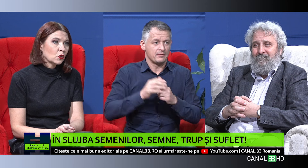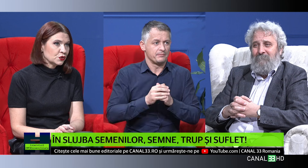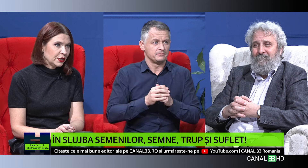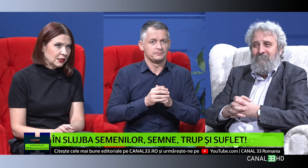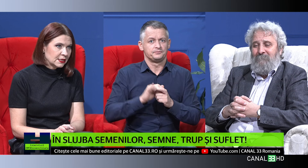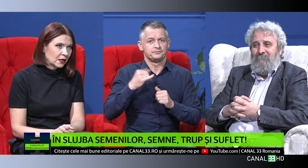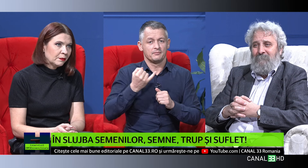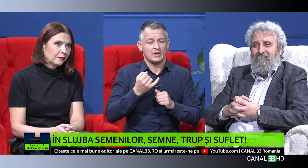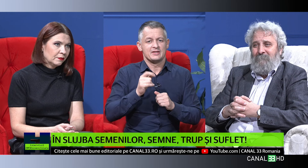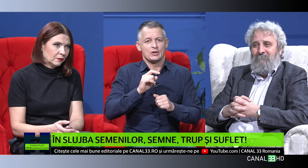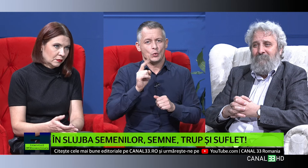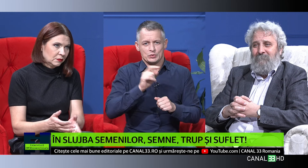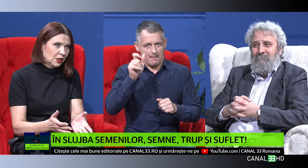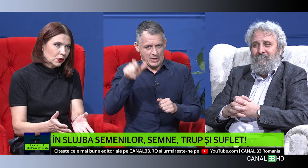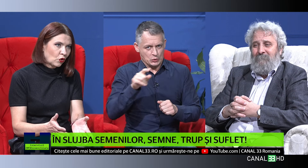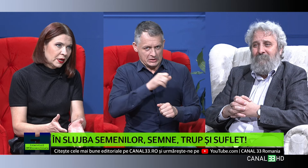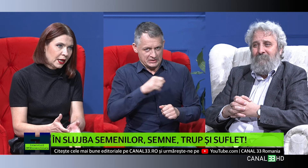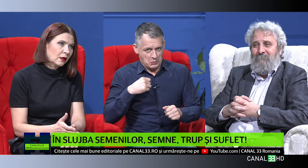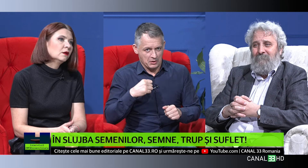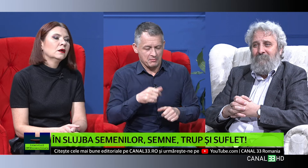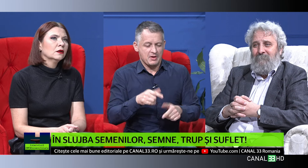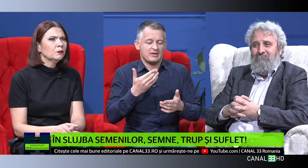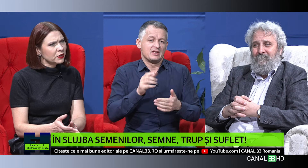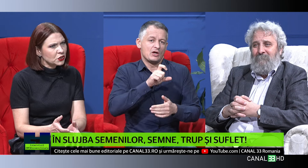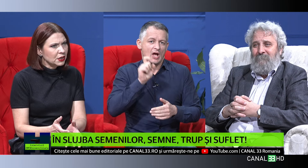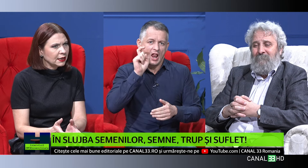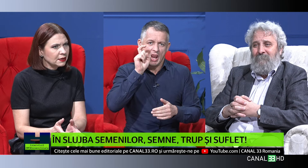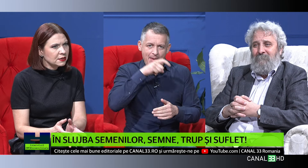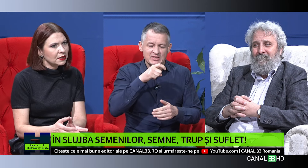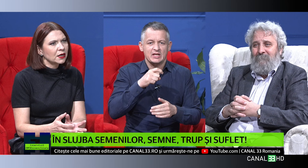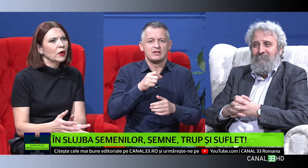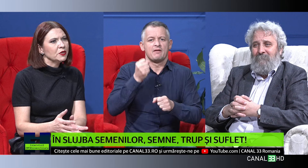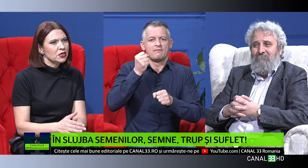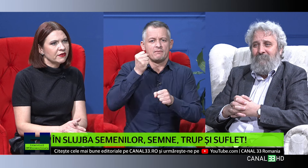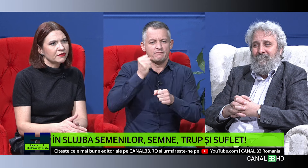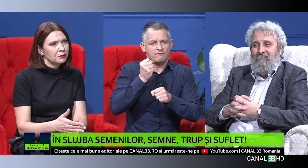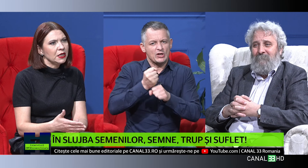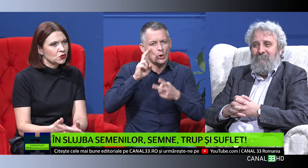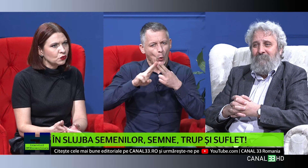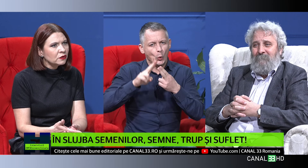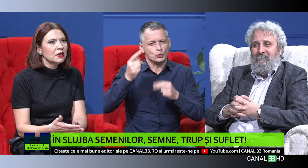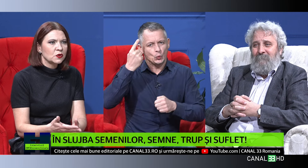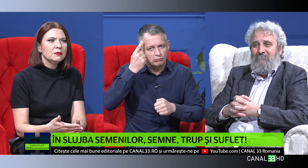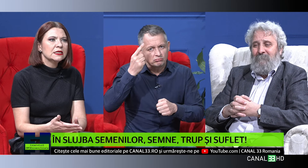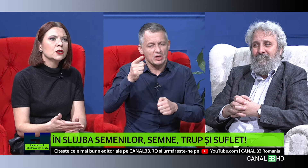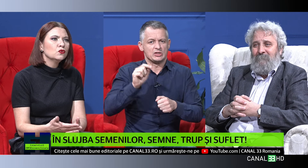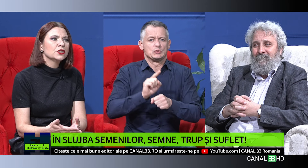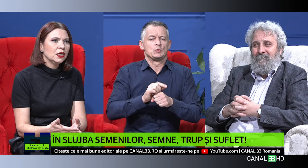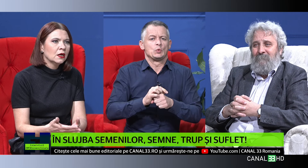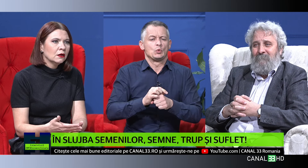de conștientizare din România. Poate și din alte țări. Dacă nu ai pe cineva în familie surd, e posibil să nu știi